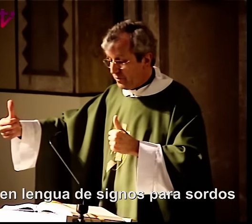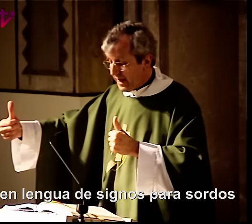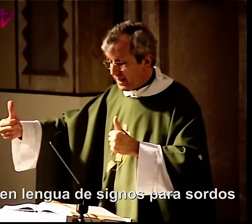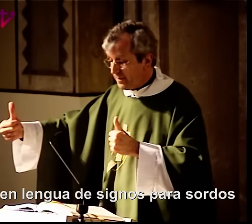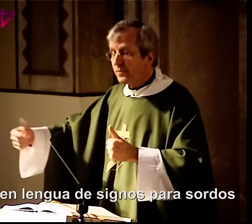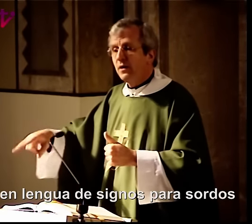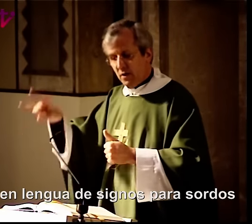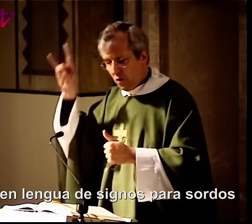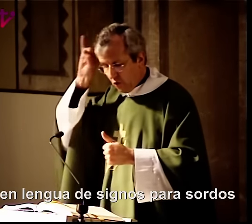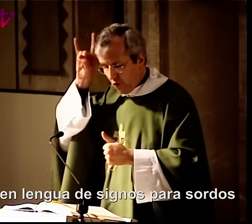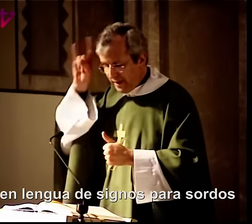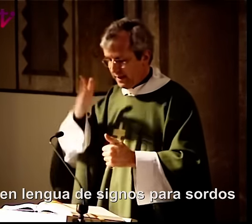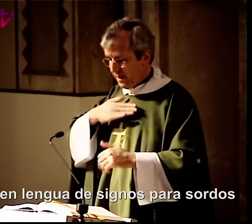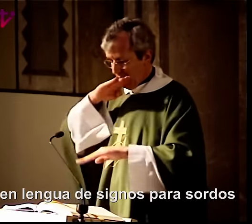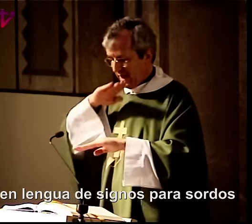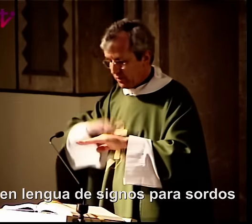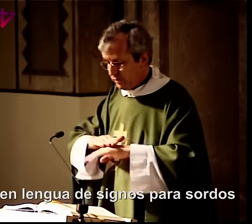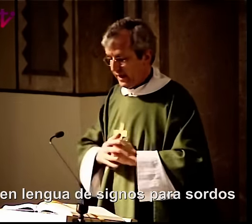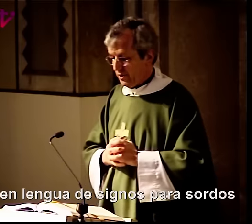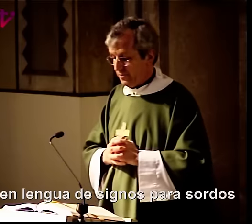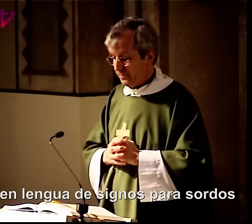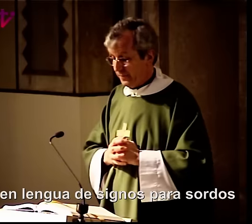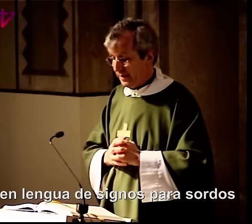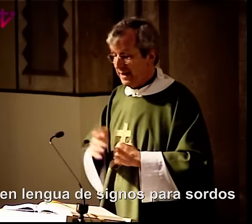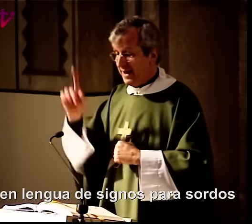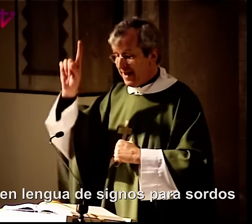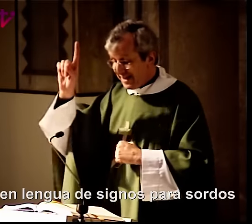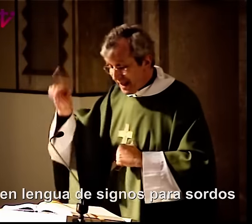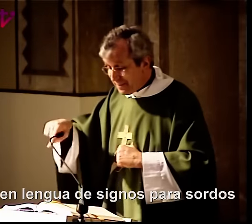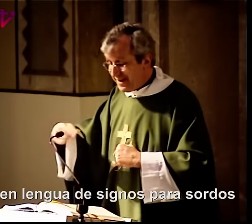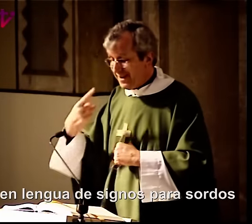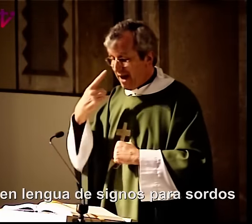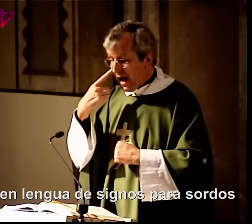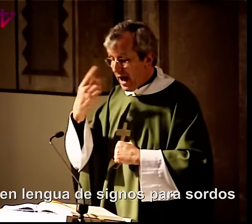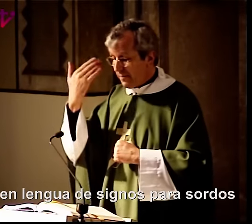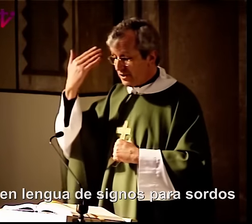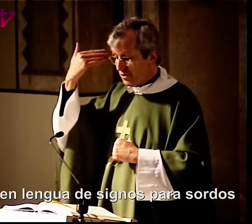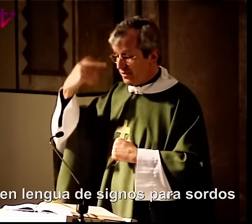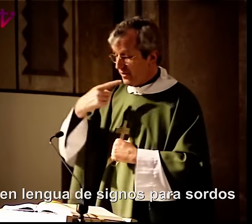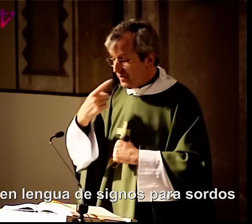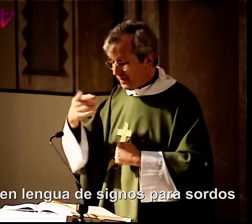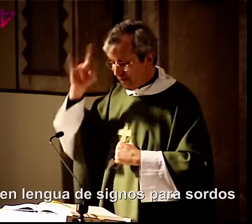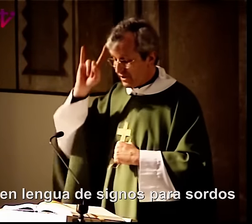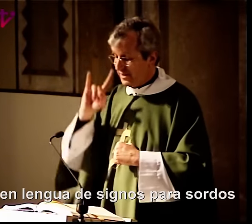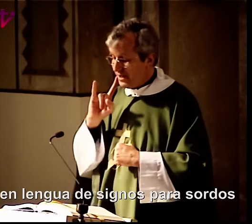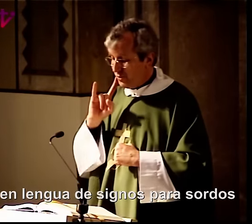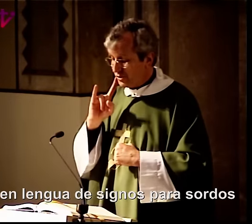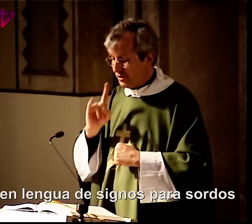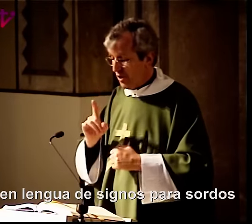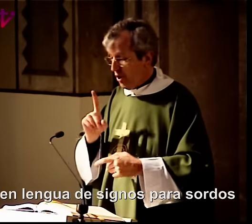repudiada, comete adulterio. También habéis oído decir de los antiguos,